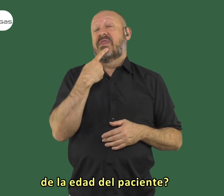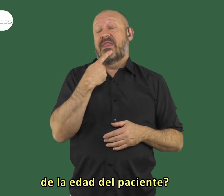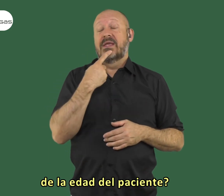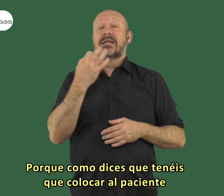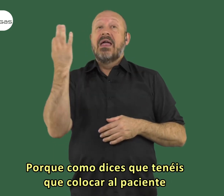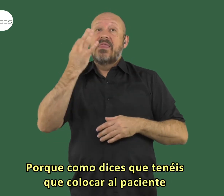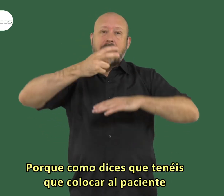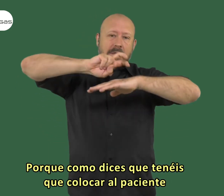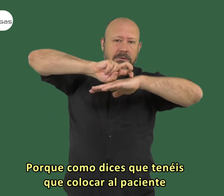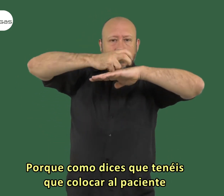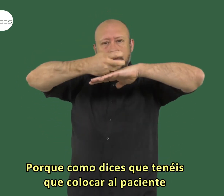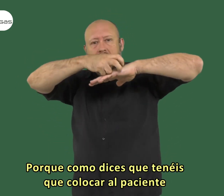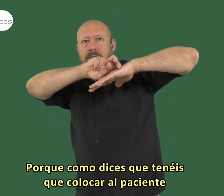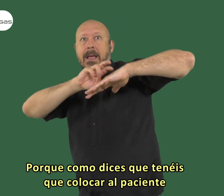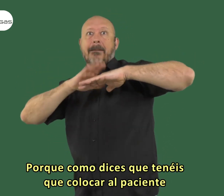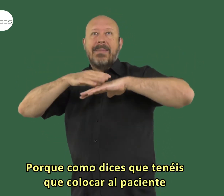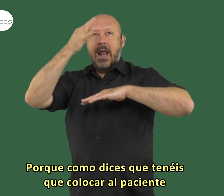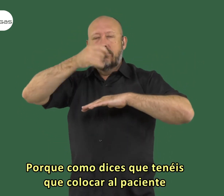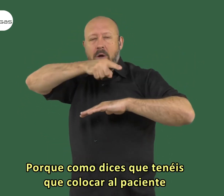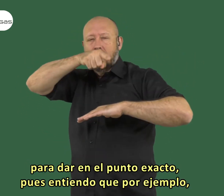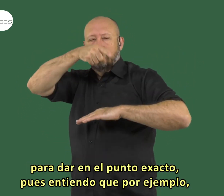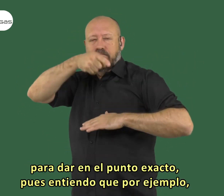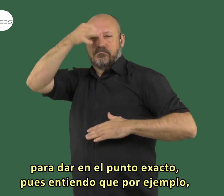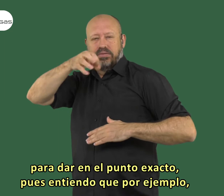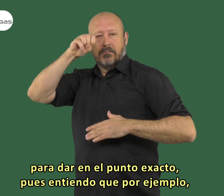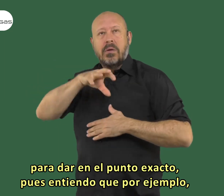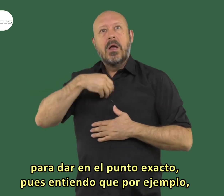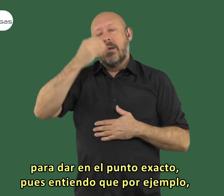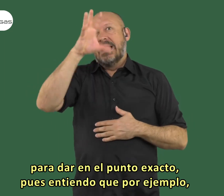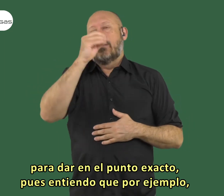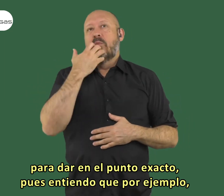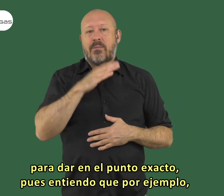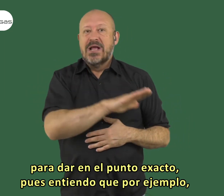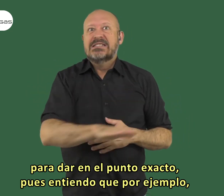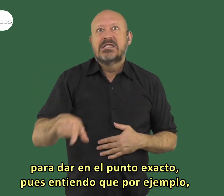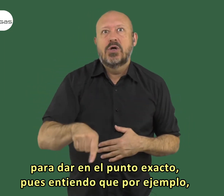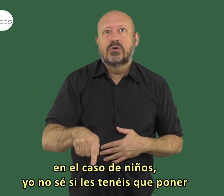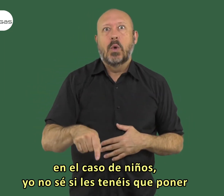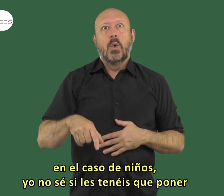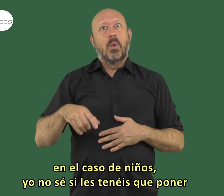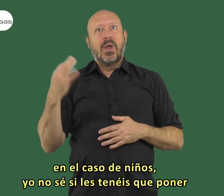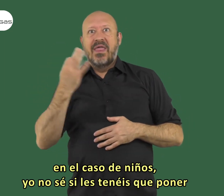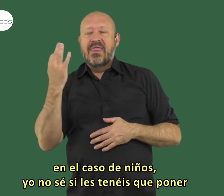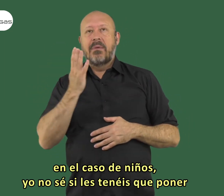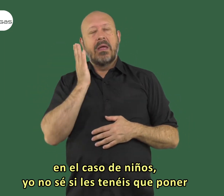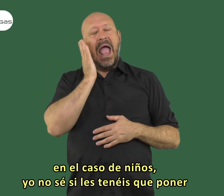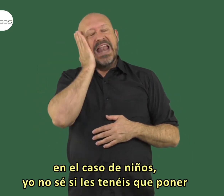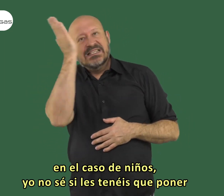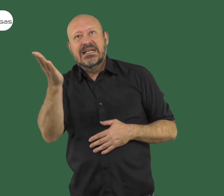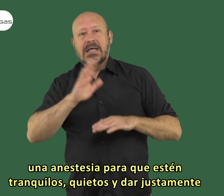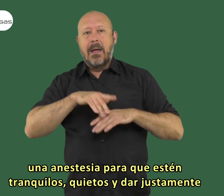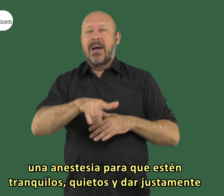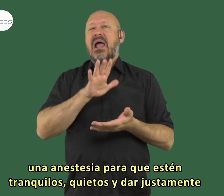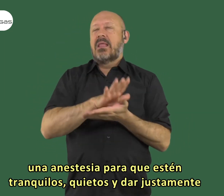paciente? Porque como dices que tenéis que colocar al paciente para dar en el punto exacto, pues entiendo que, por ejemplo, en el caso de niños, les tenéis que